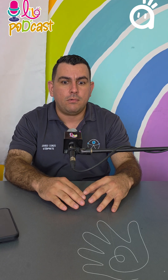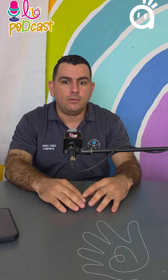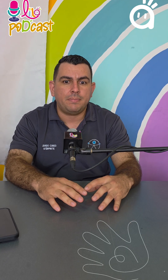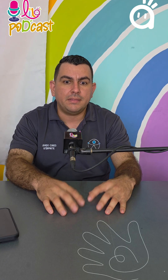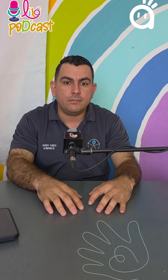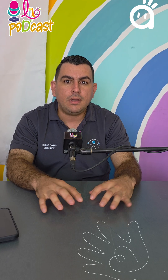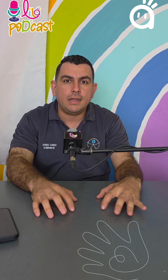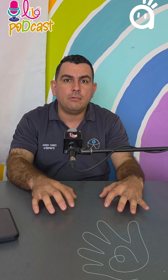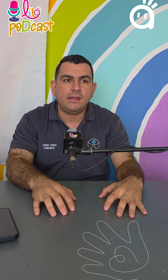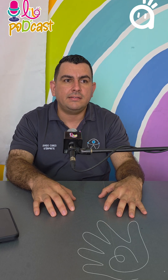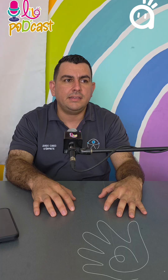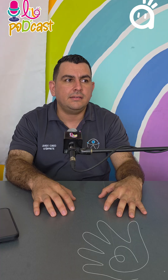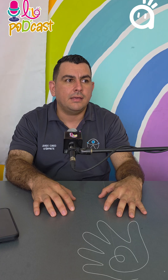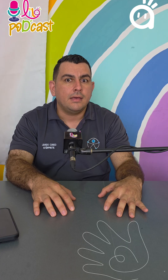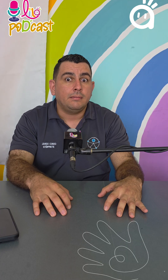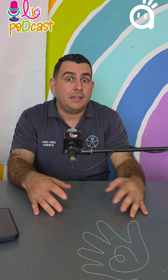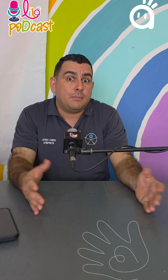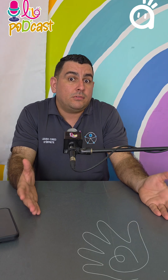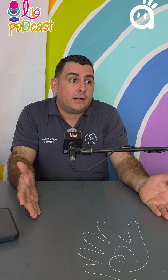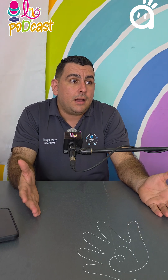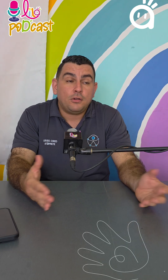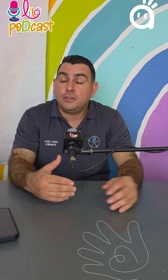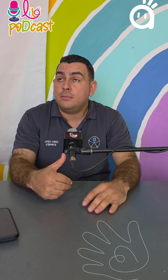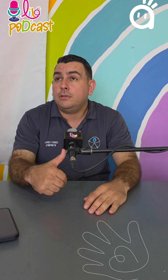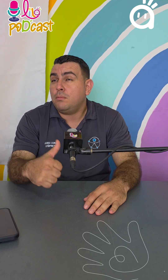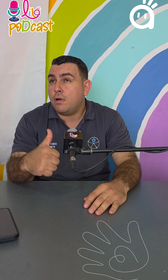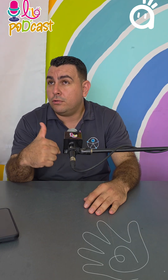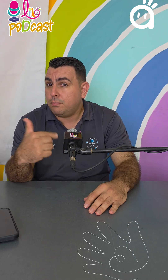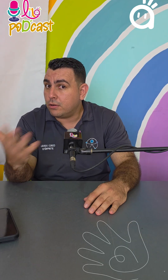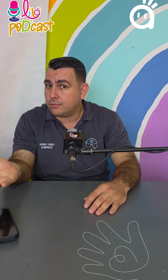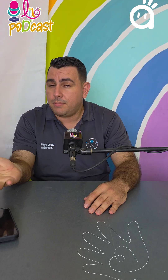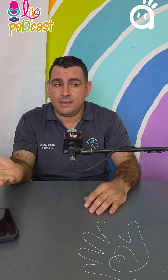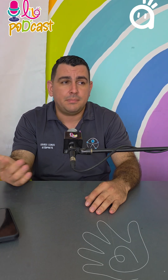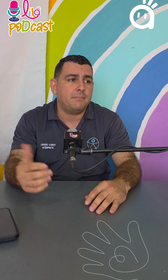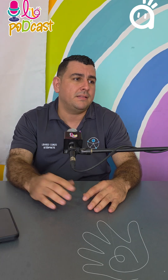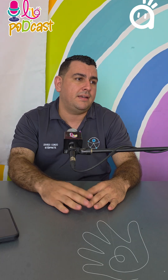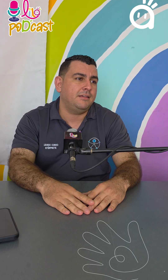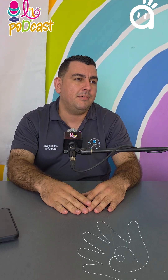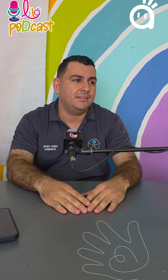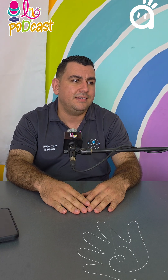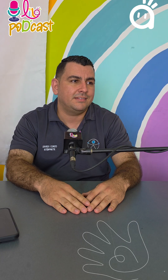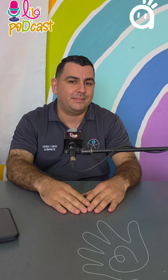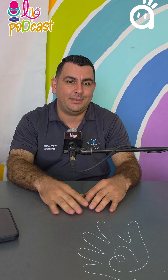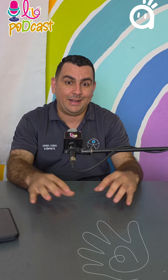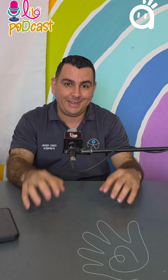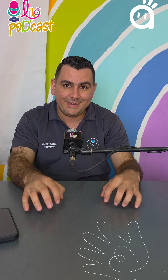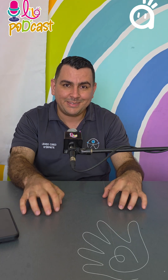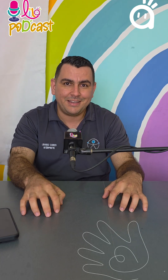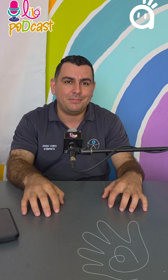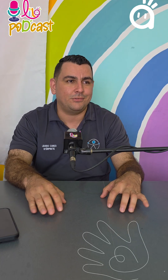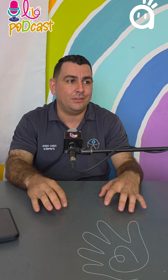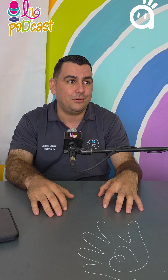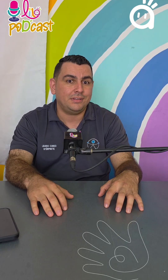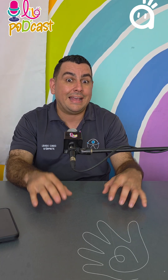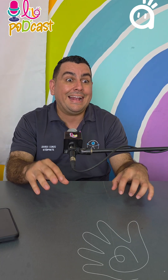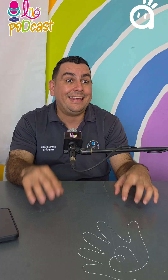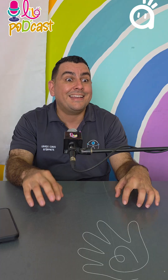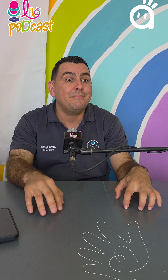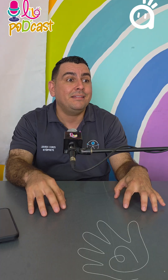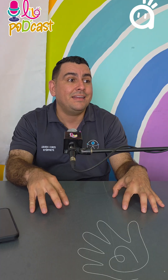cuando aprendemos la lengua de señas, tenemos acá, no tenemos que mudarnos para otro país para aprender lengua de señas. Aquí están las personas sordas. Aquí realmente es